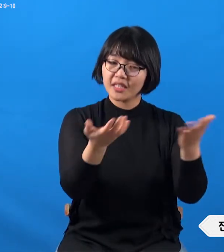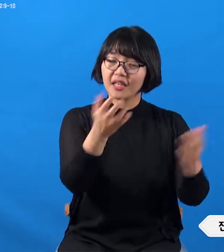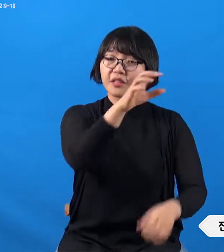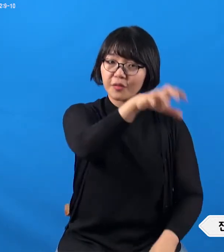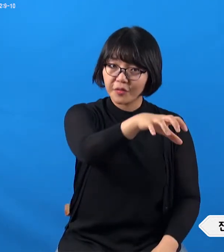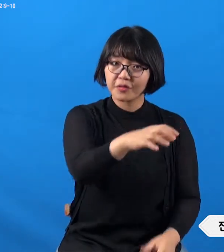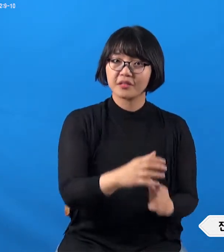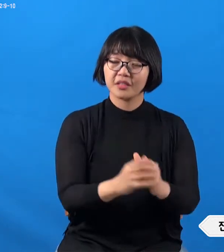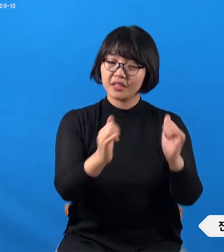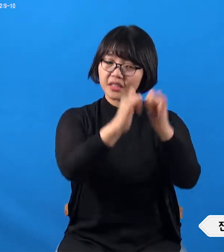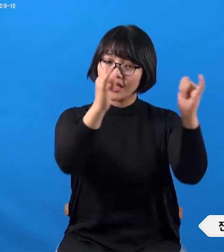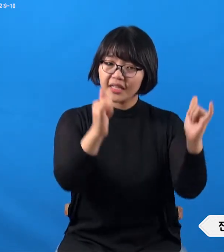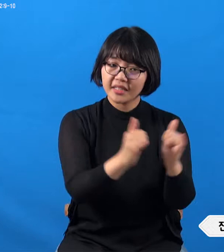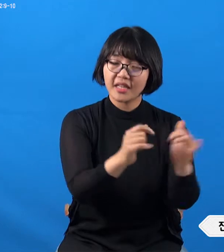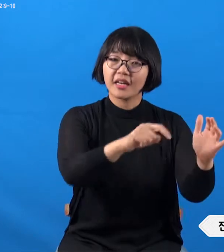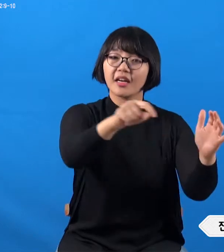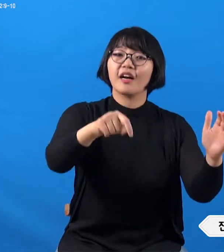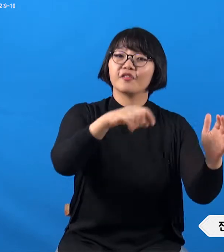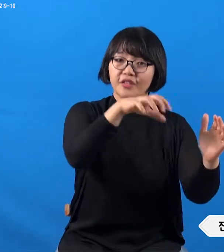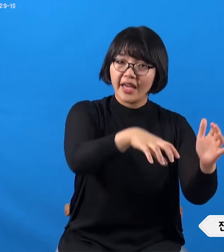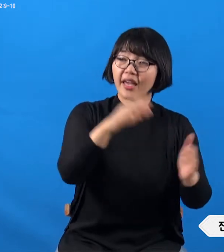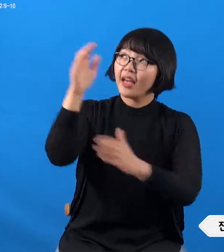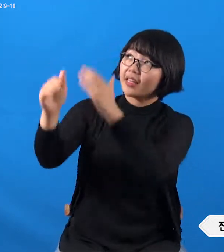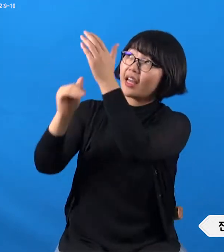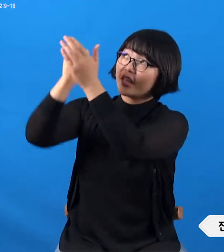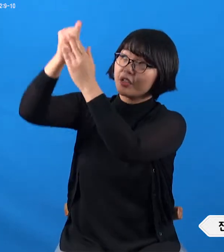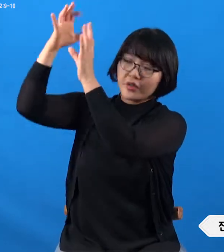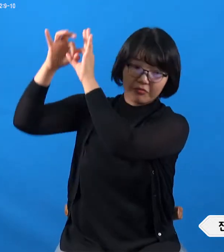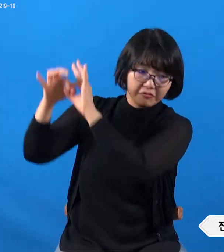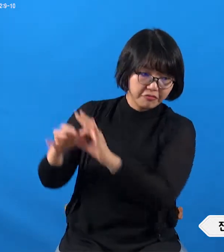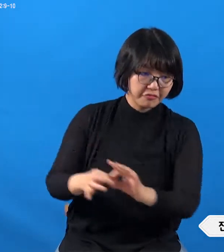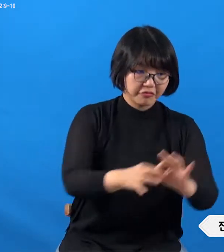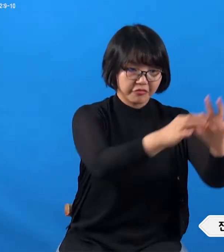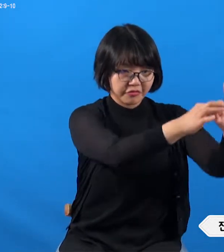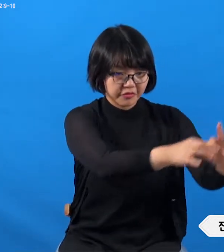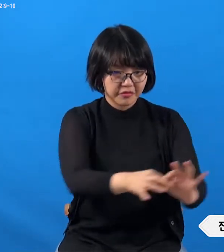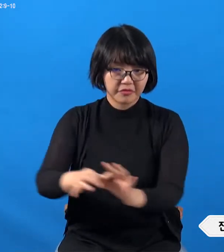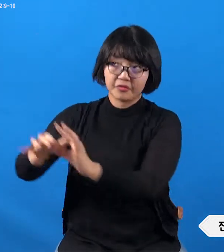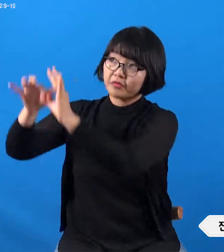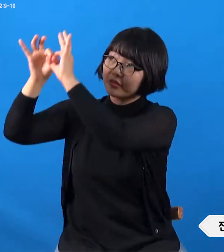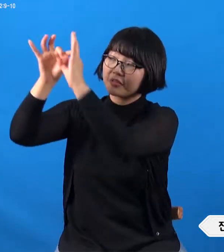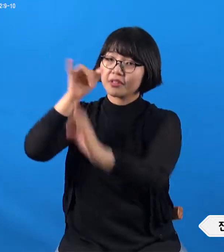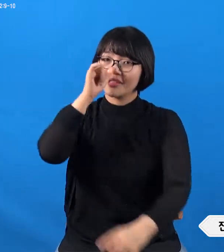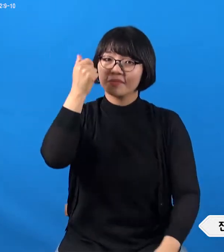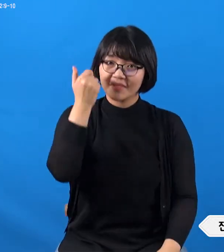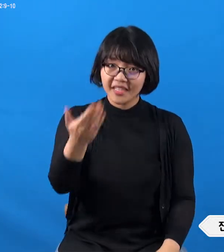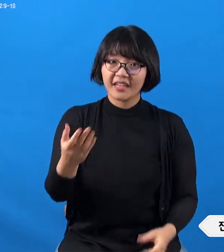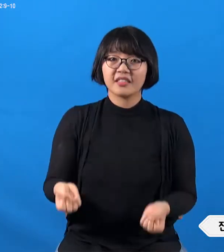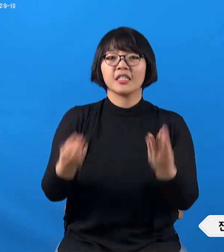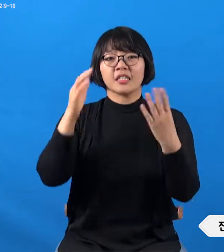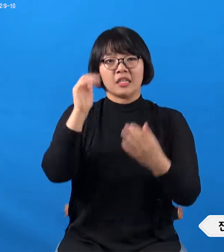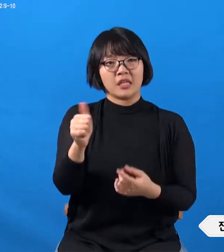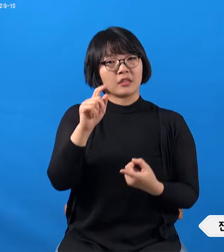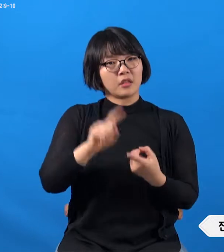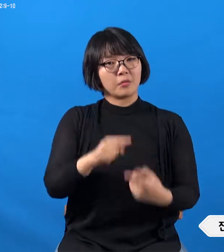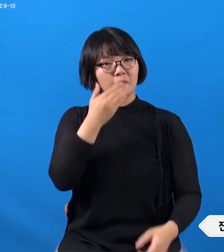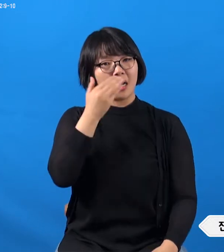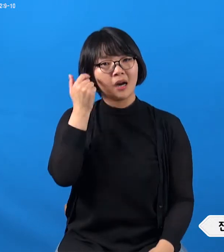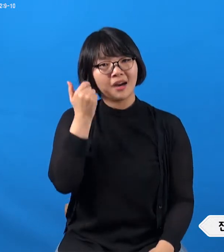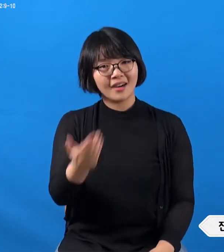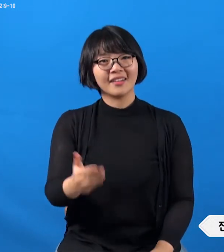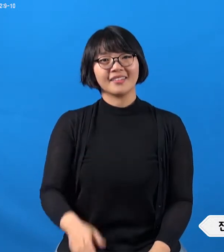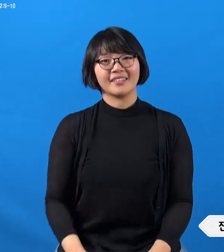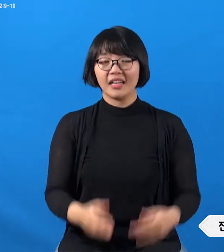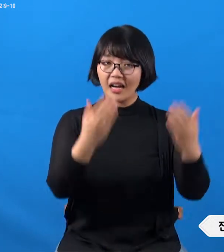이 세상에 사람들에게 하나님의 다리를 놓고 있는지, 제사장, 우리의 직장 비즈니스,